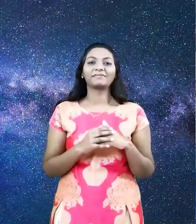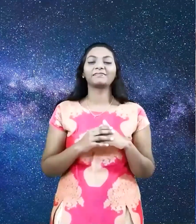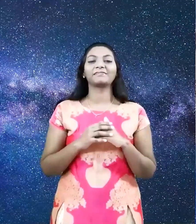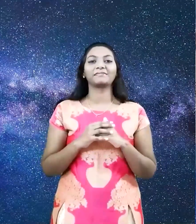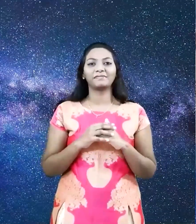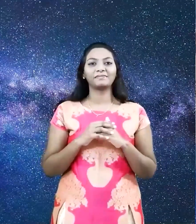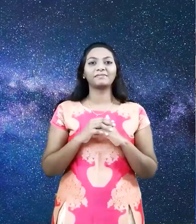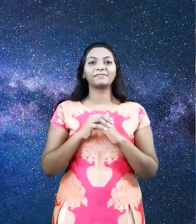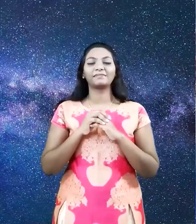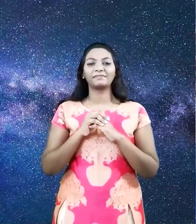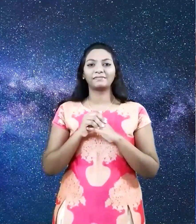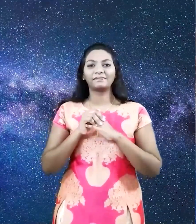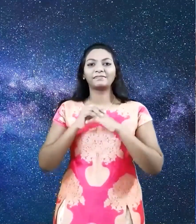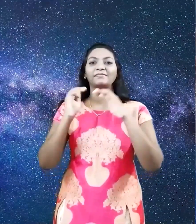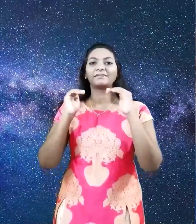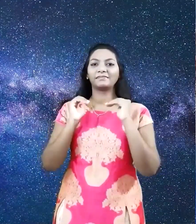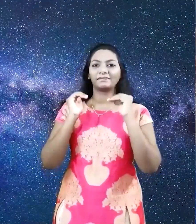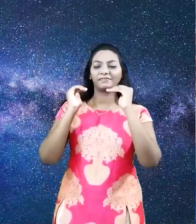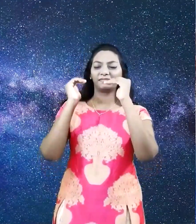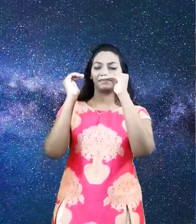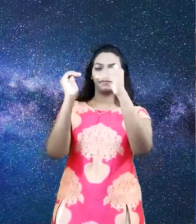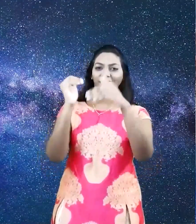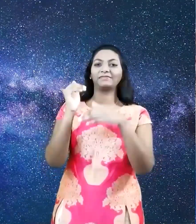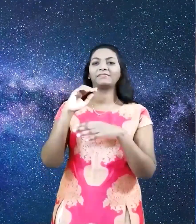तू सबसे